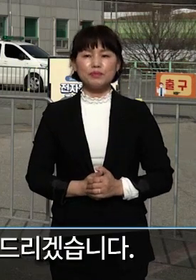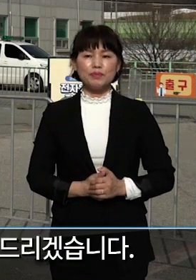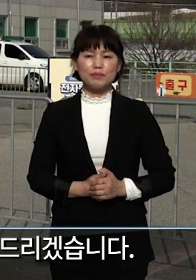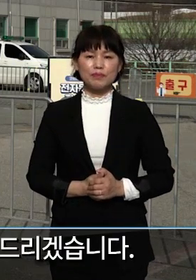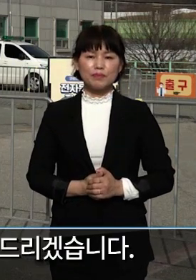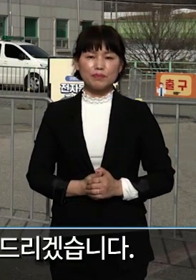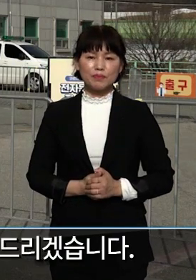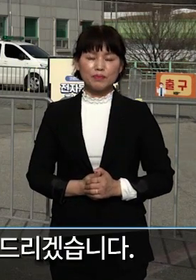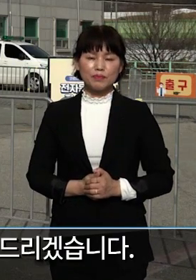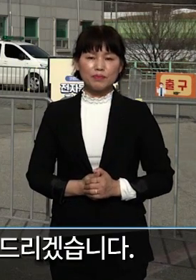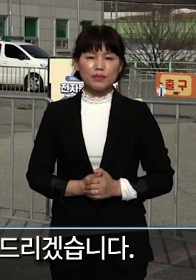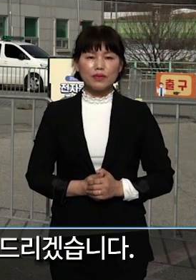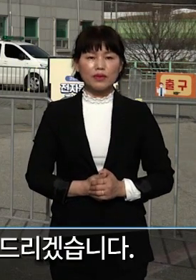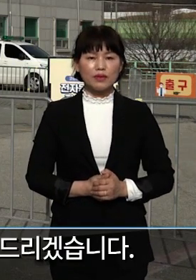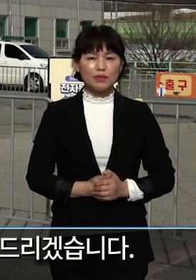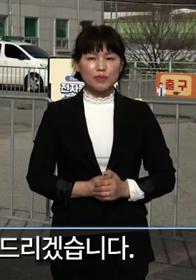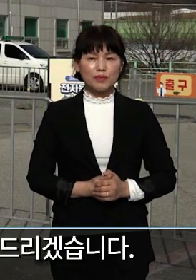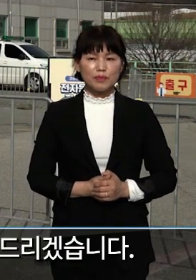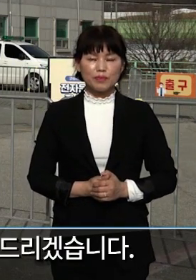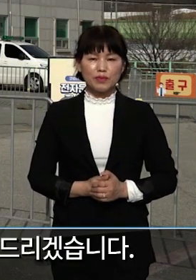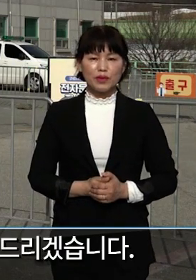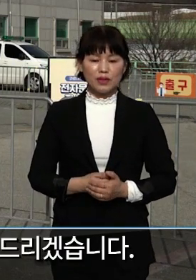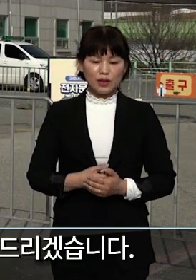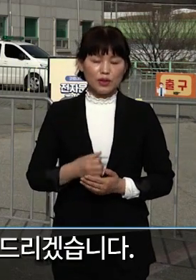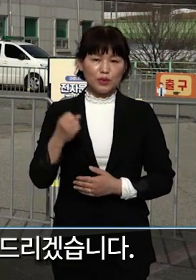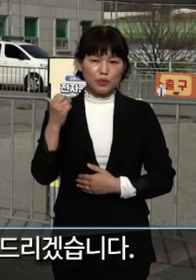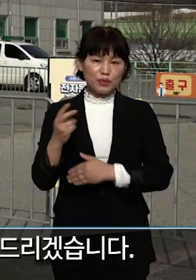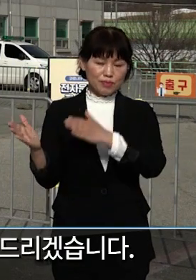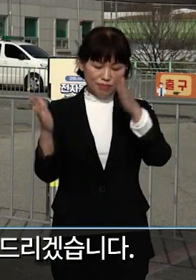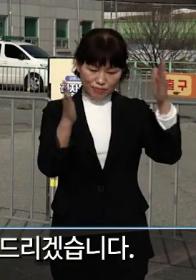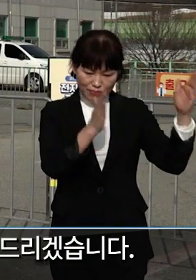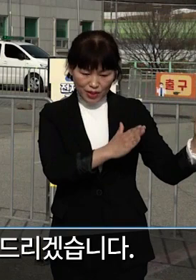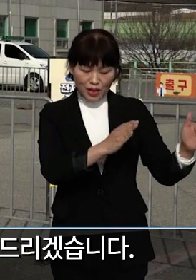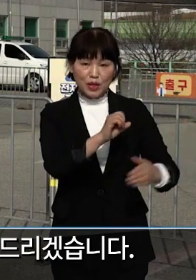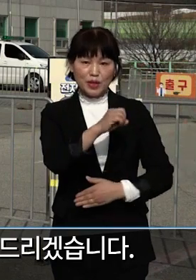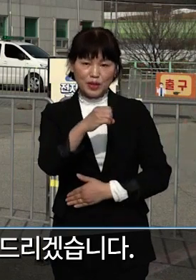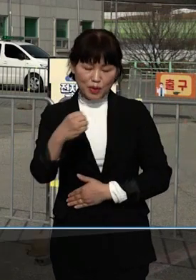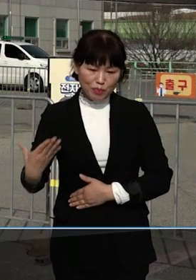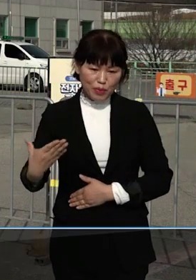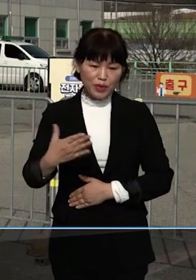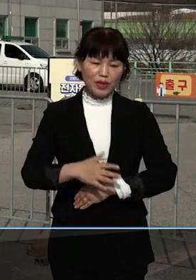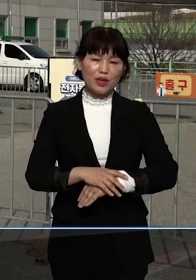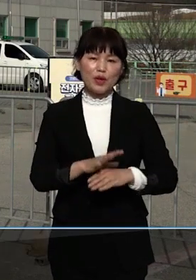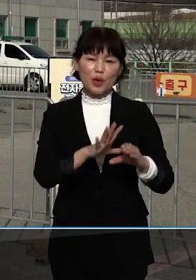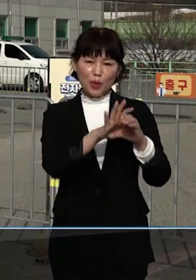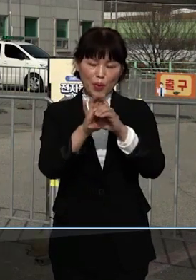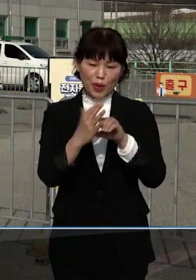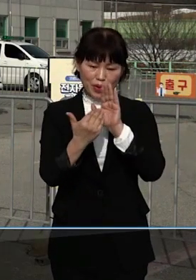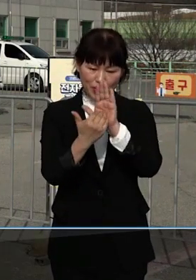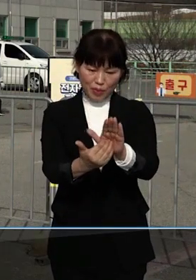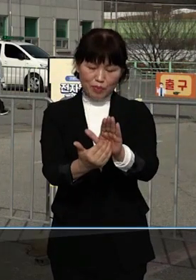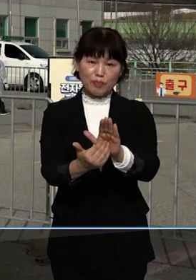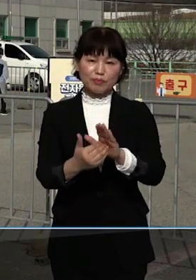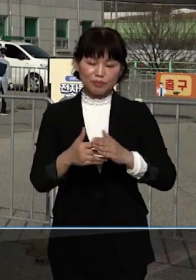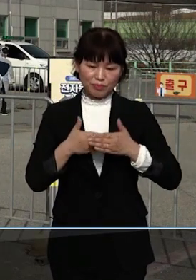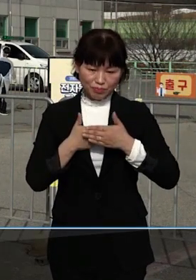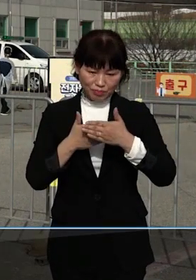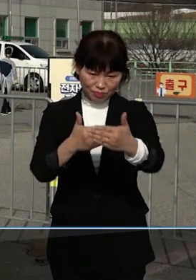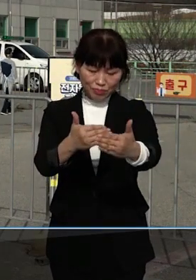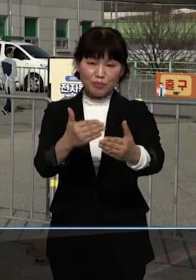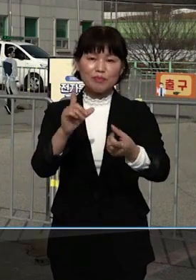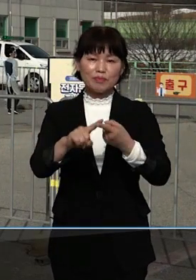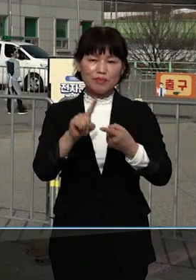다음은 우리 군 코로나19 예방접종 계획에 대하여 설명드리겠습니다. 우선 3월 넷째